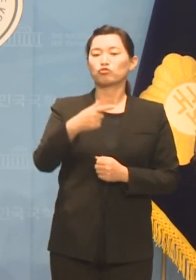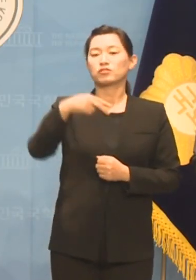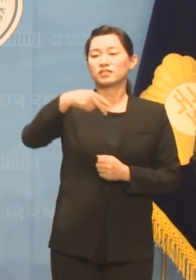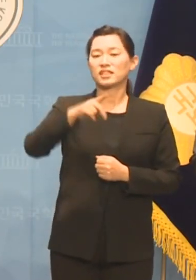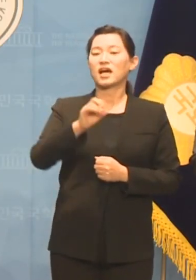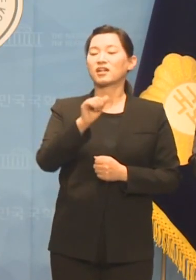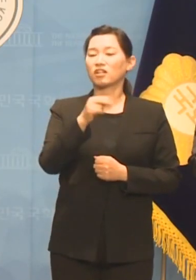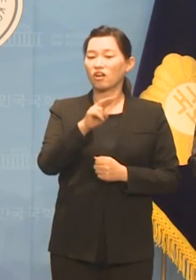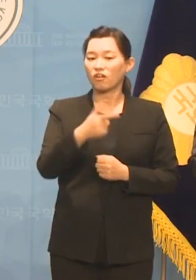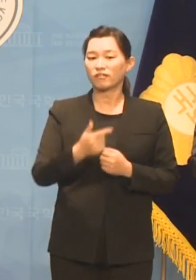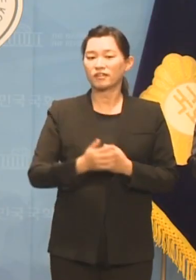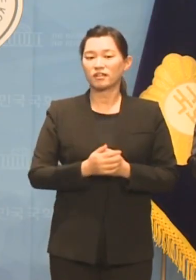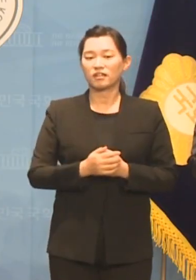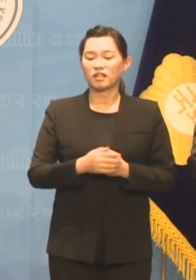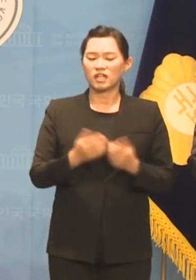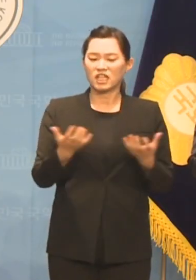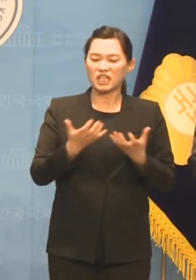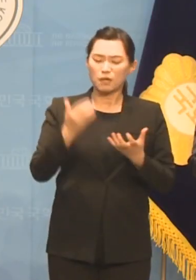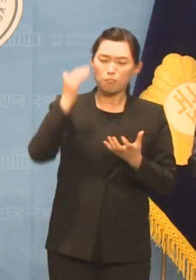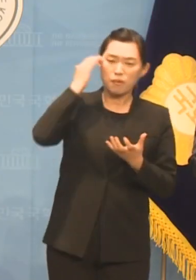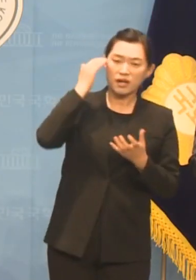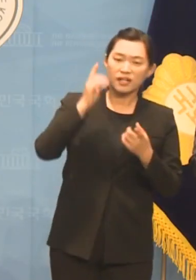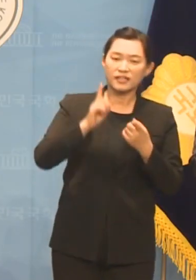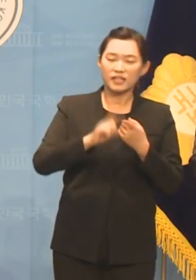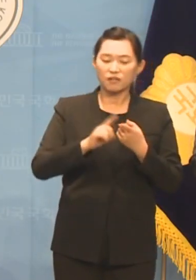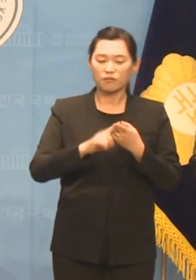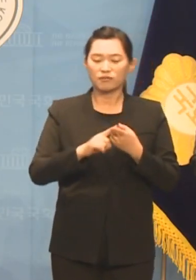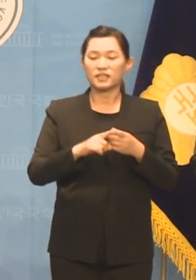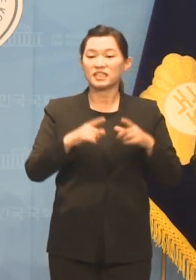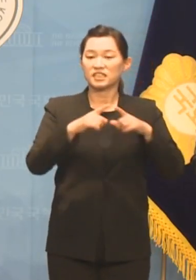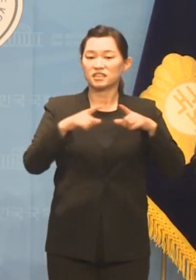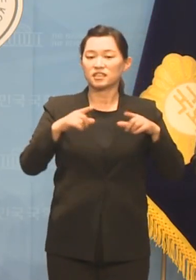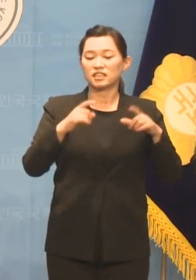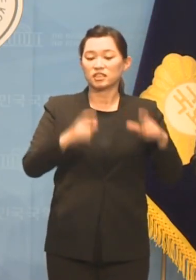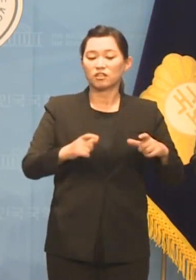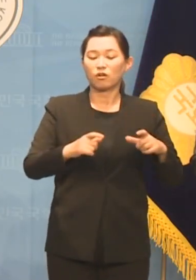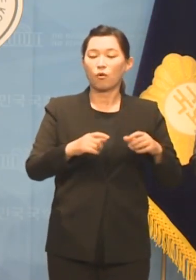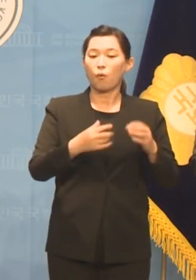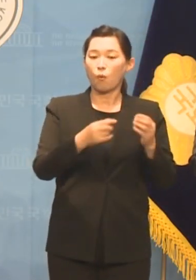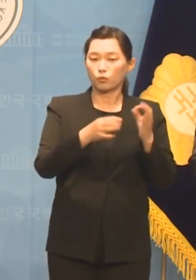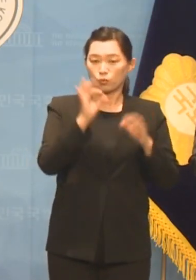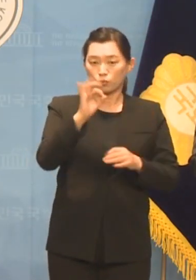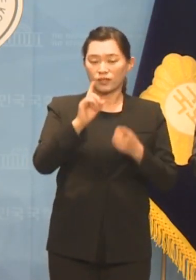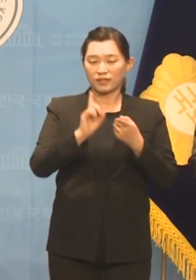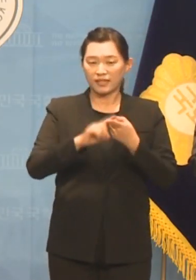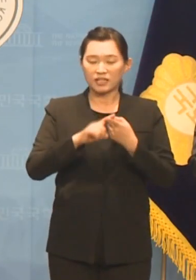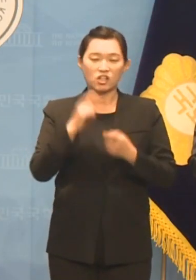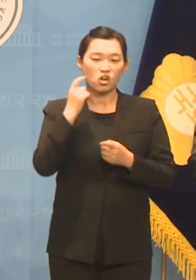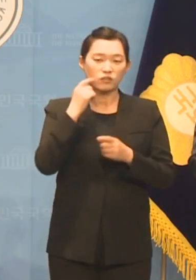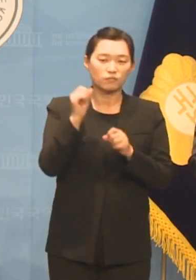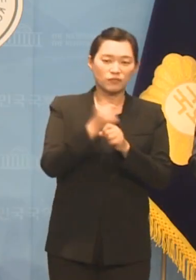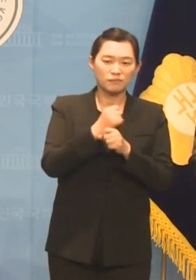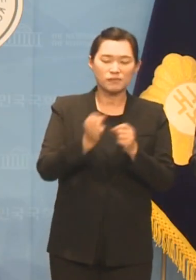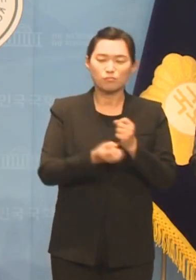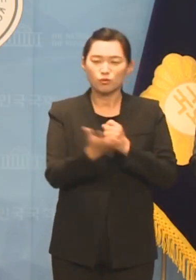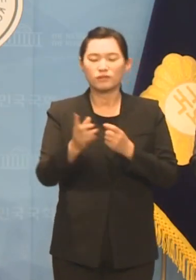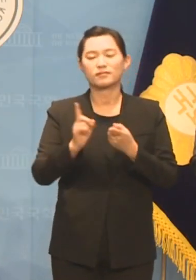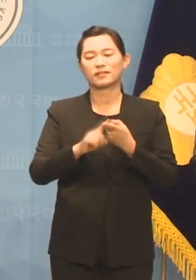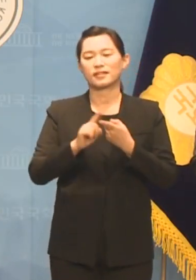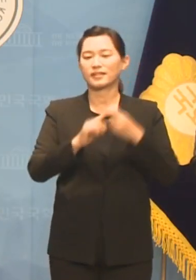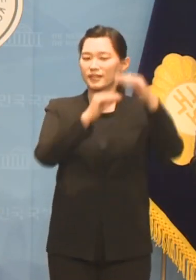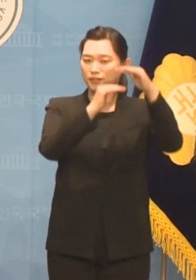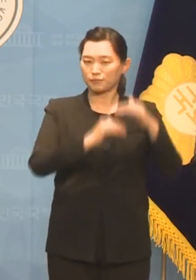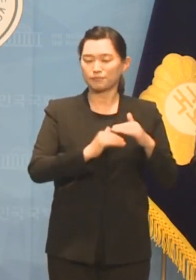등 민주파출소 업무방해죄 고소 및 지역화폐 관련 허위사실 유포자에 대한 기자회견 내용을